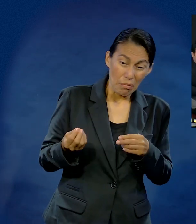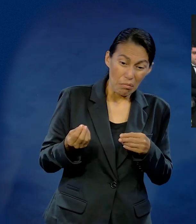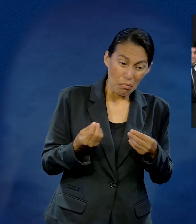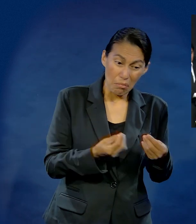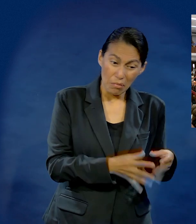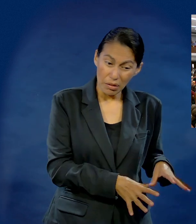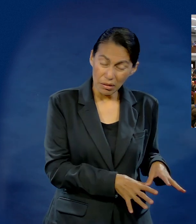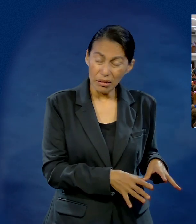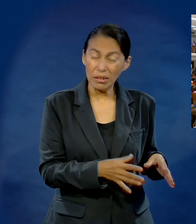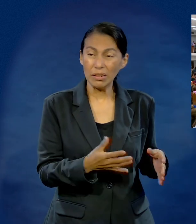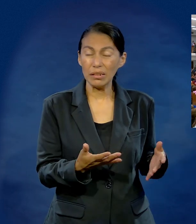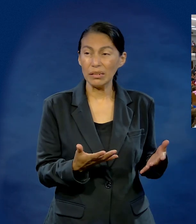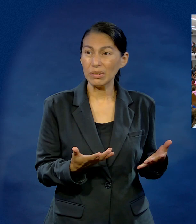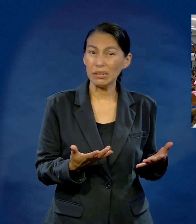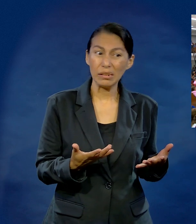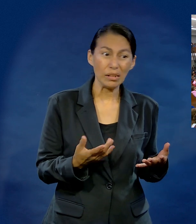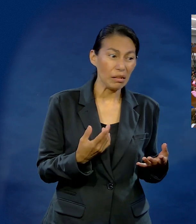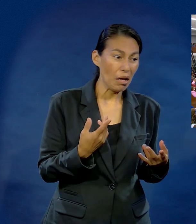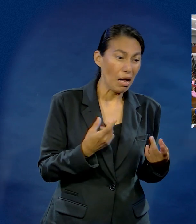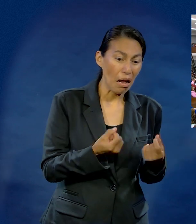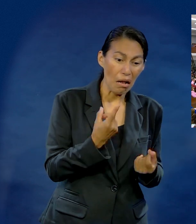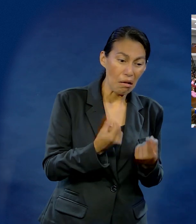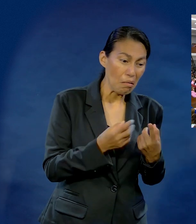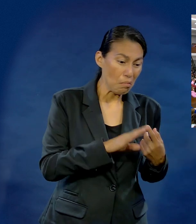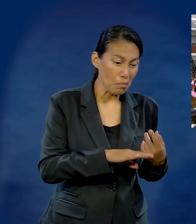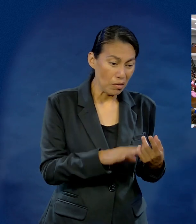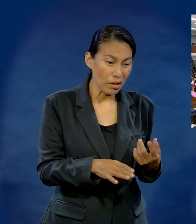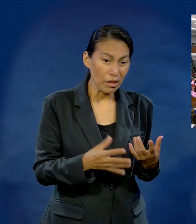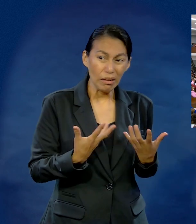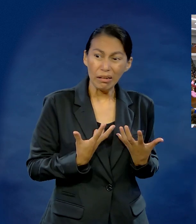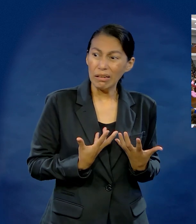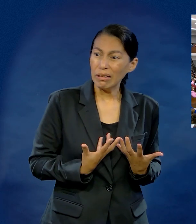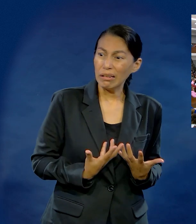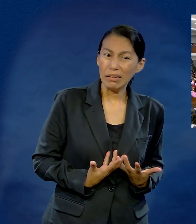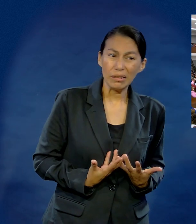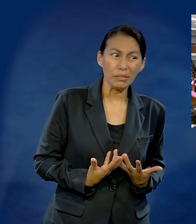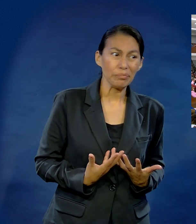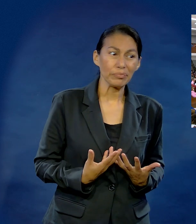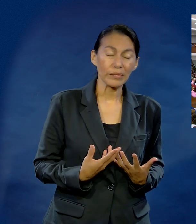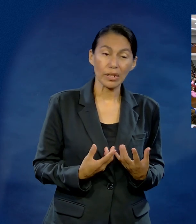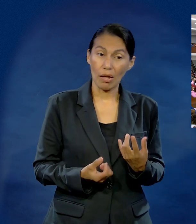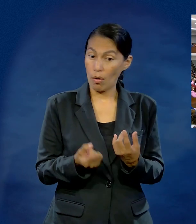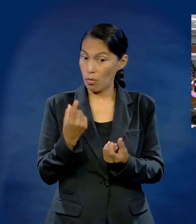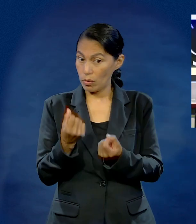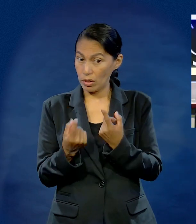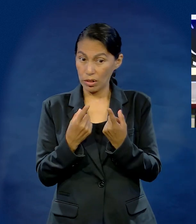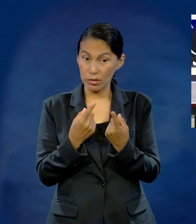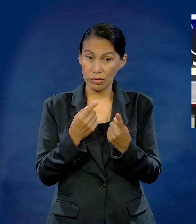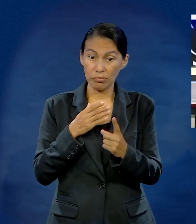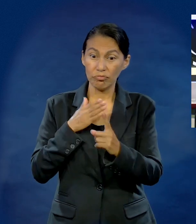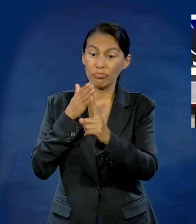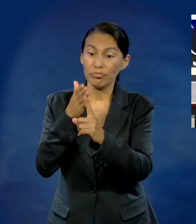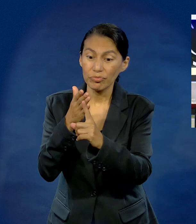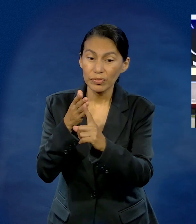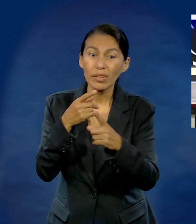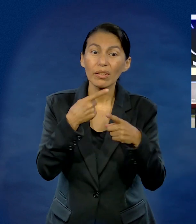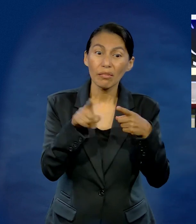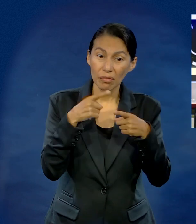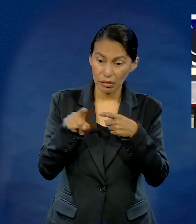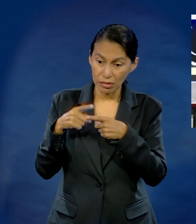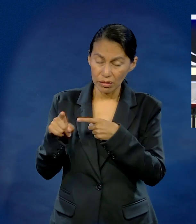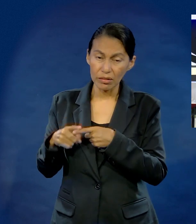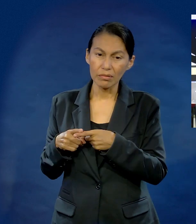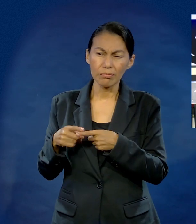personas después de ese momento de pérdida. Ver cómo las personas tomaban